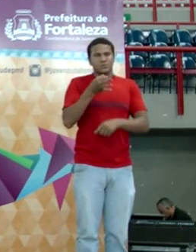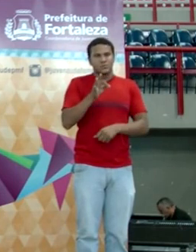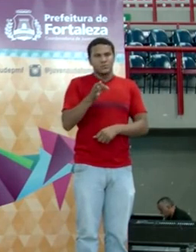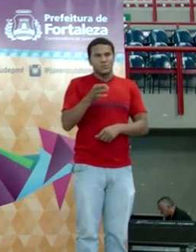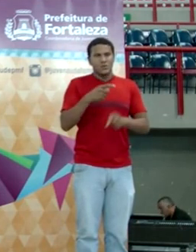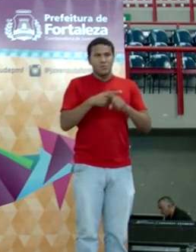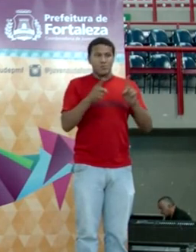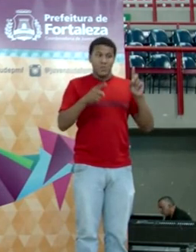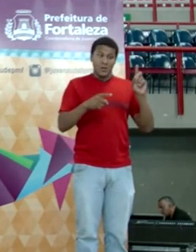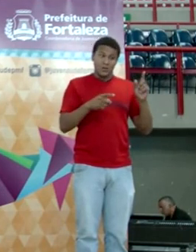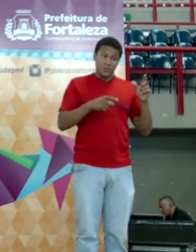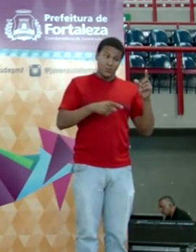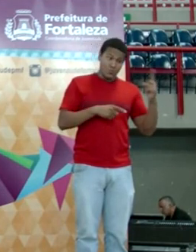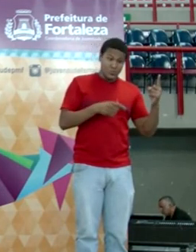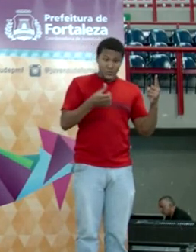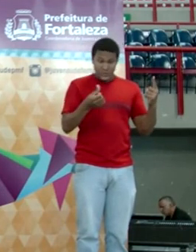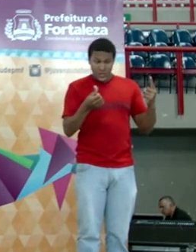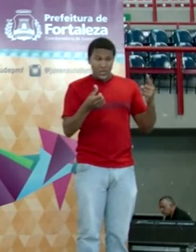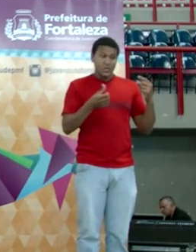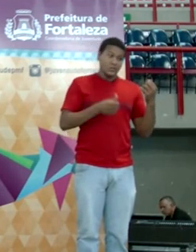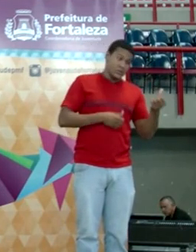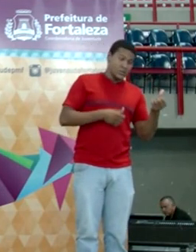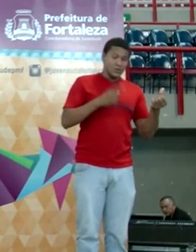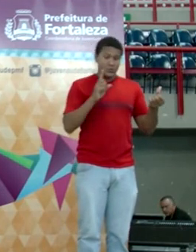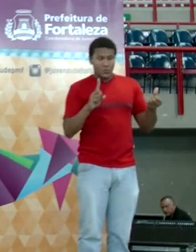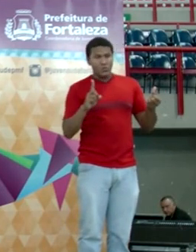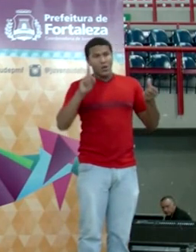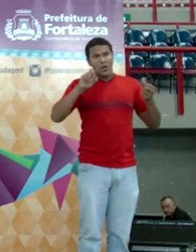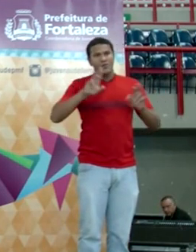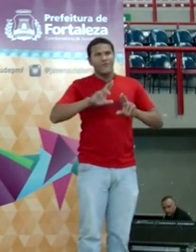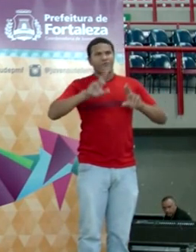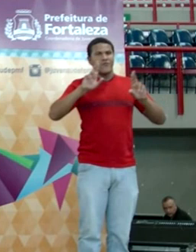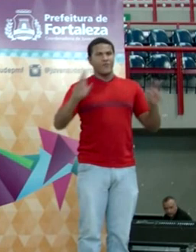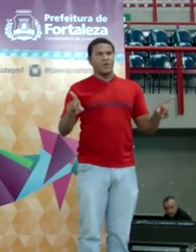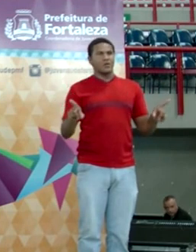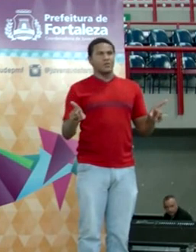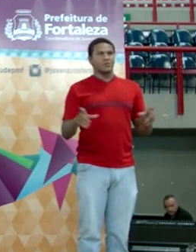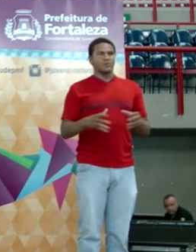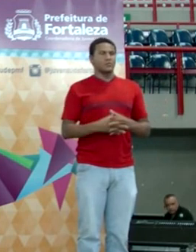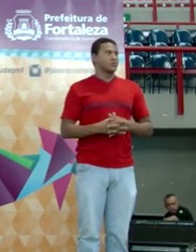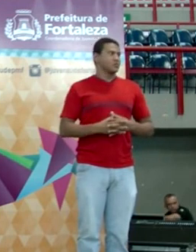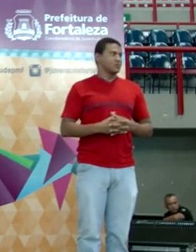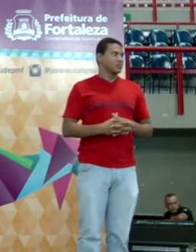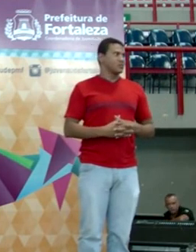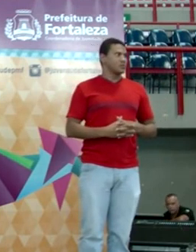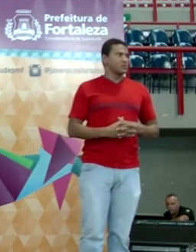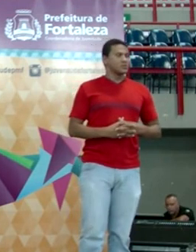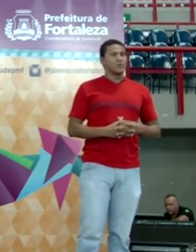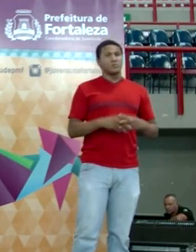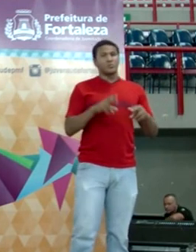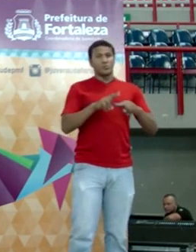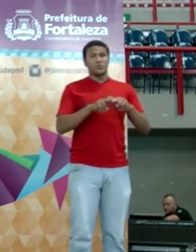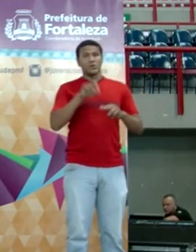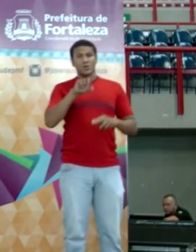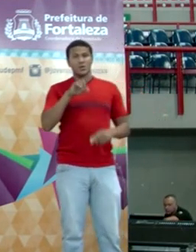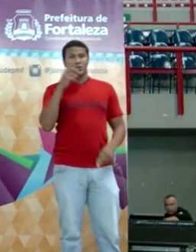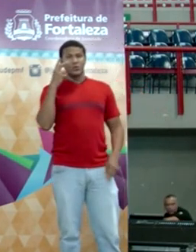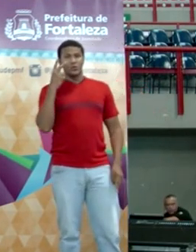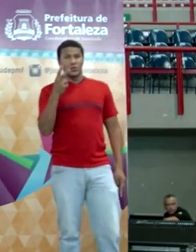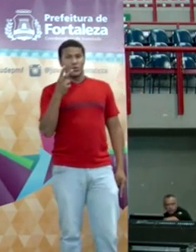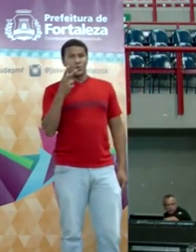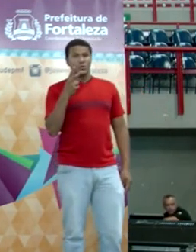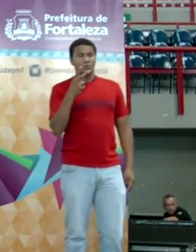6, 1 é outro resultado. Por isso é que eu conto na tabela daquele jeito. Eu conto 1, 6 e conto 6, 1. São 2